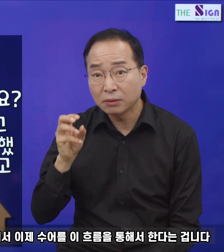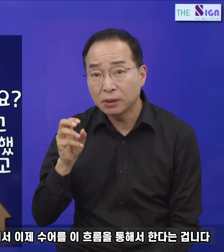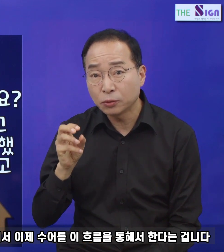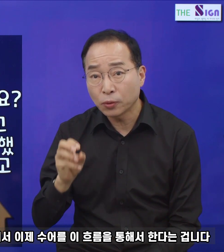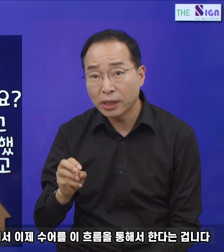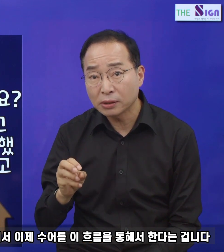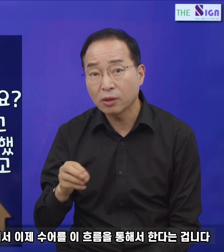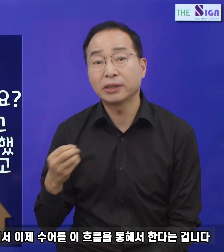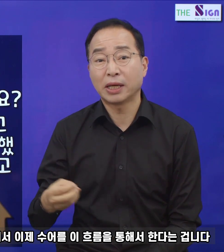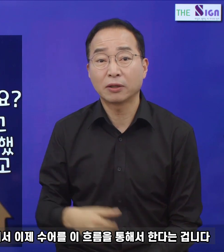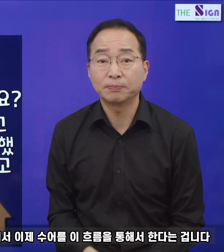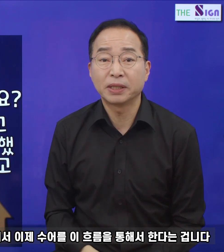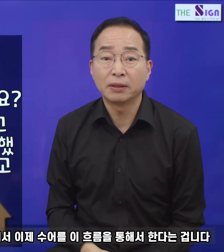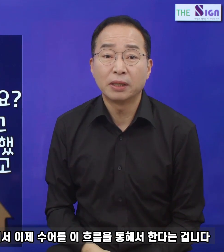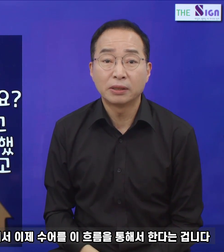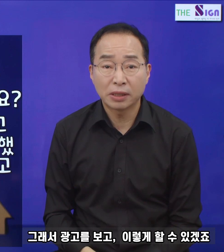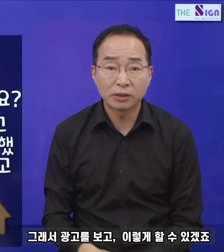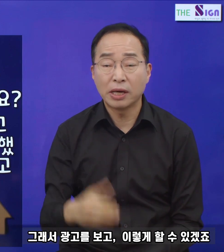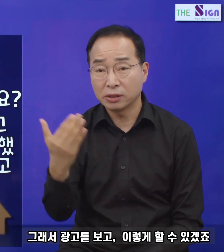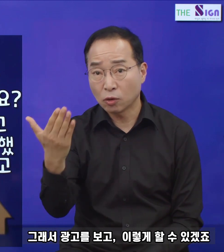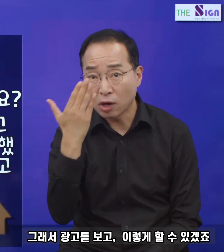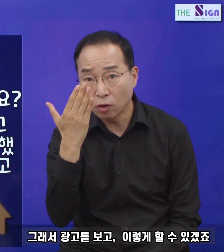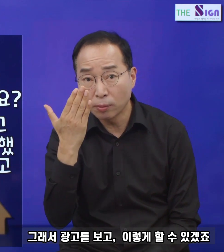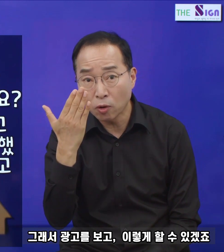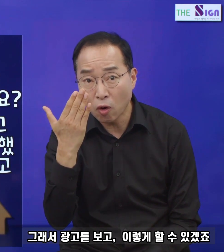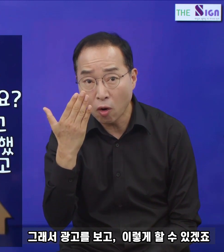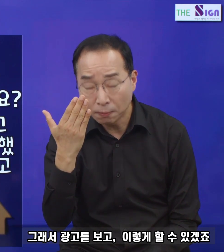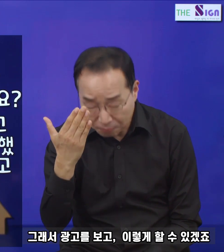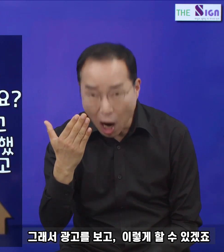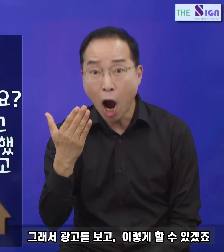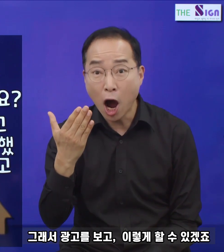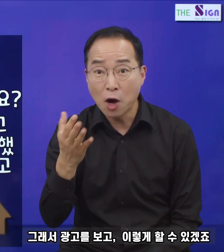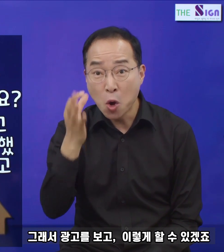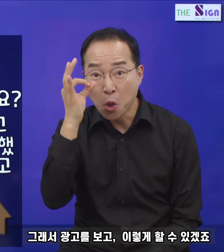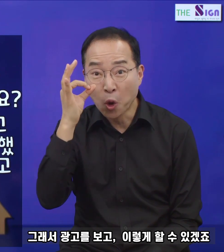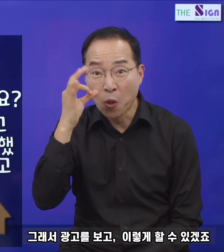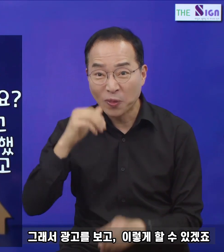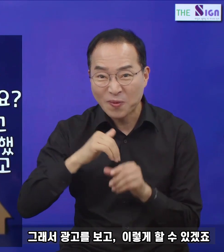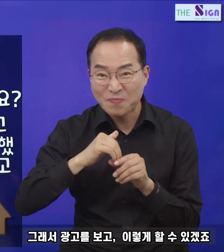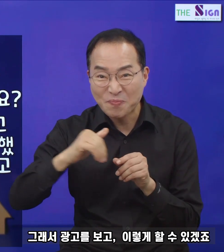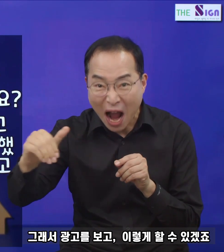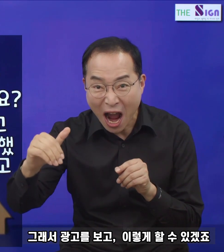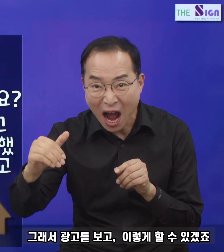흐름을 통해서 한다는 겁니다. 자, 그래서 SNS 광고를 보고 붐